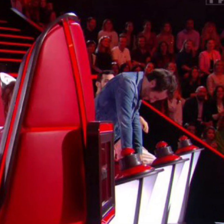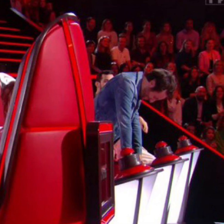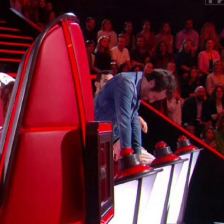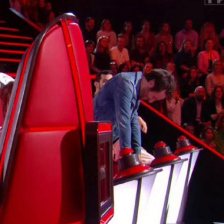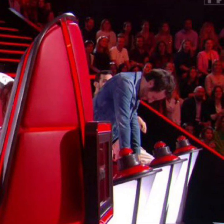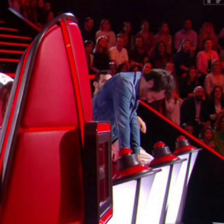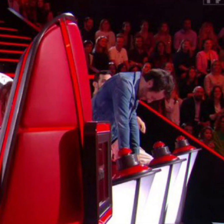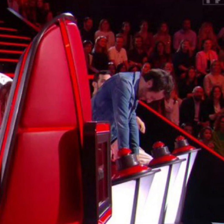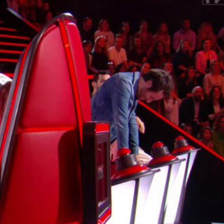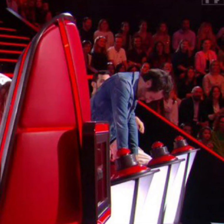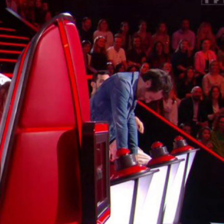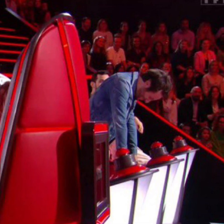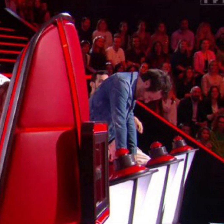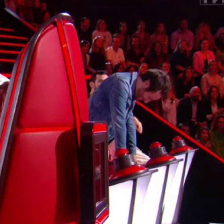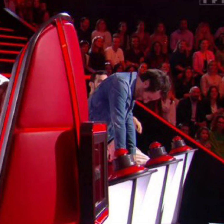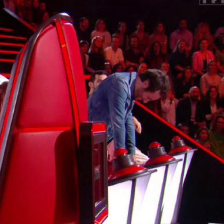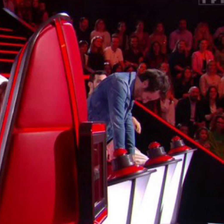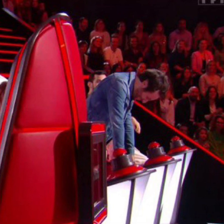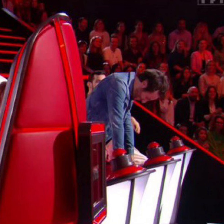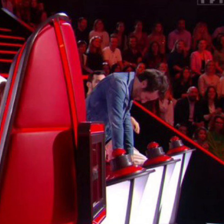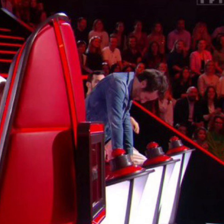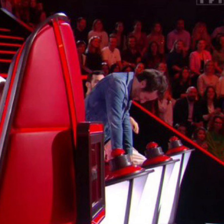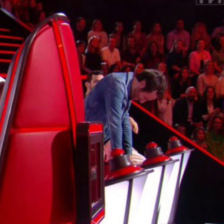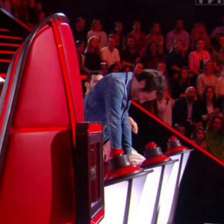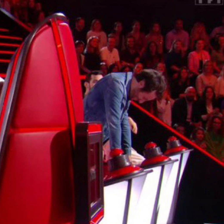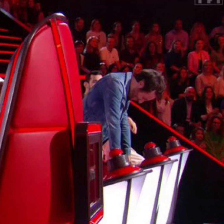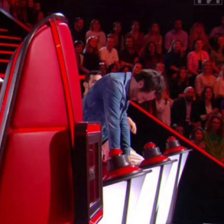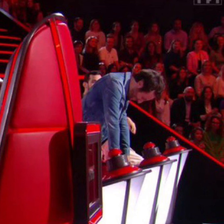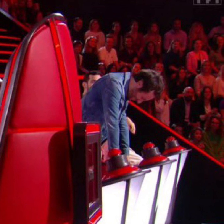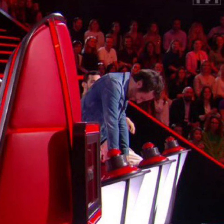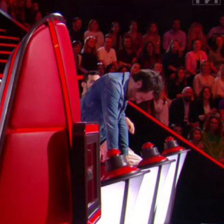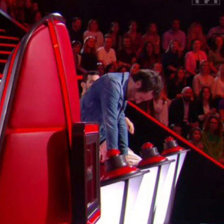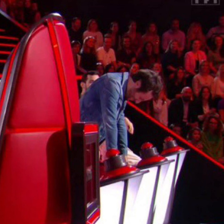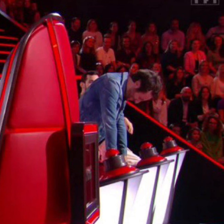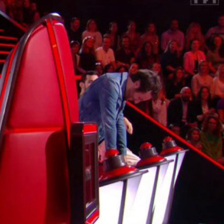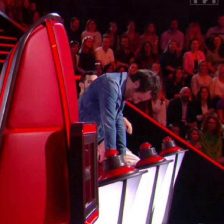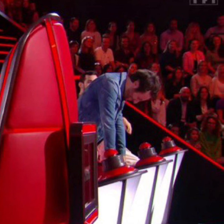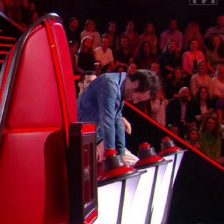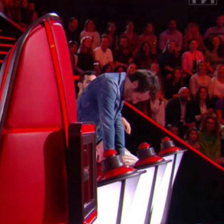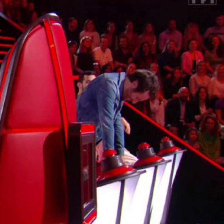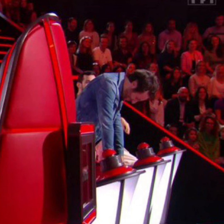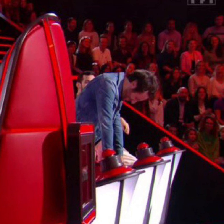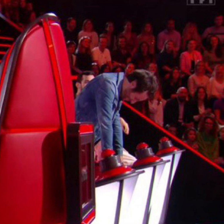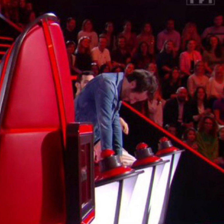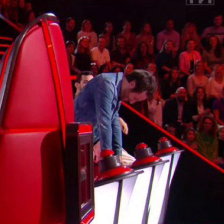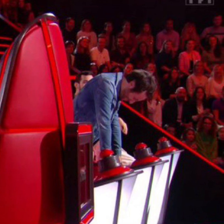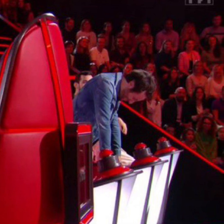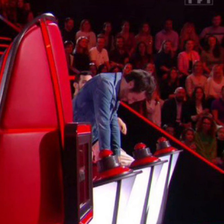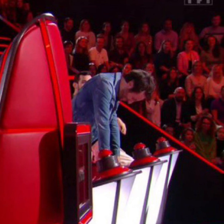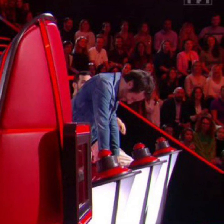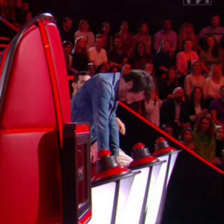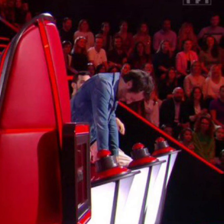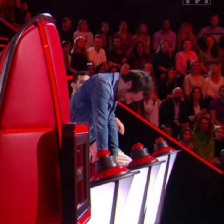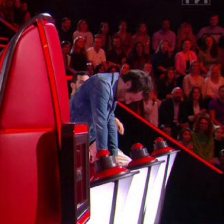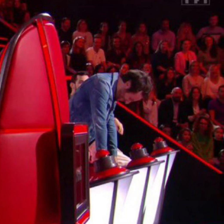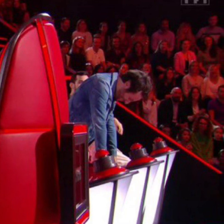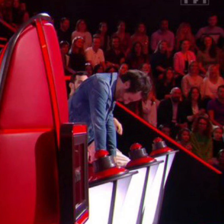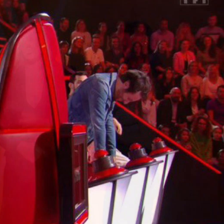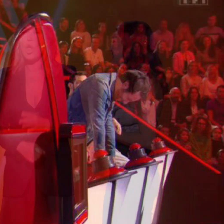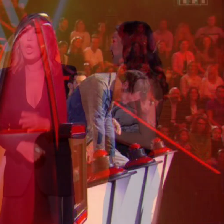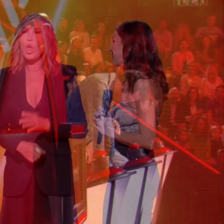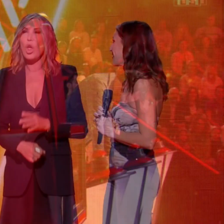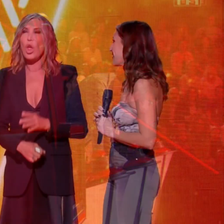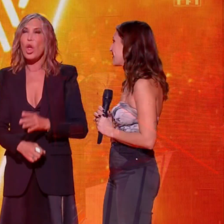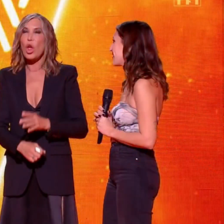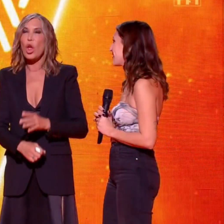il est venu en soutien avec son fils Lucien jet de 6 ans qu'il a incité à créer une association originalité outre j'ai retrouvé avec Amel